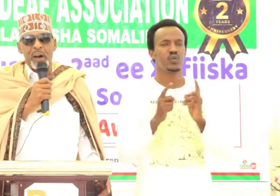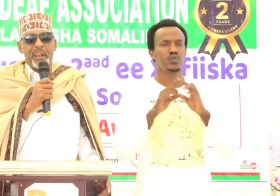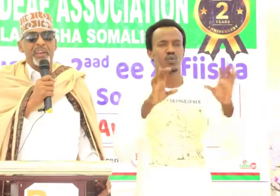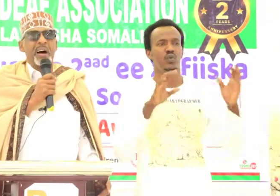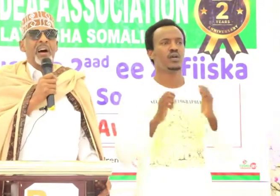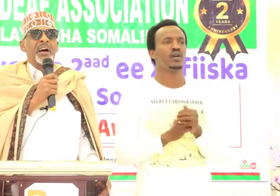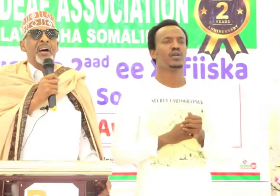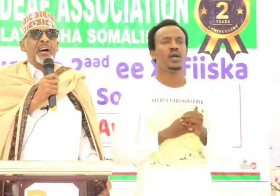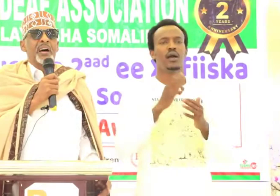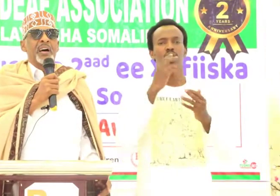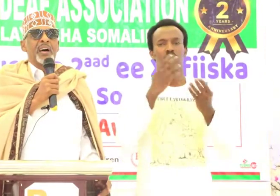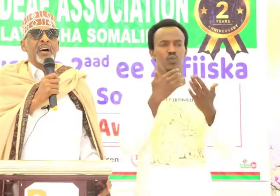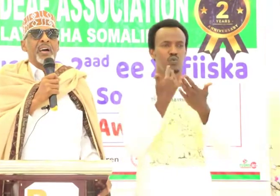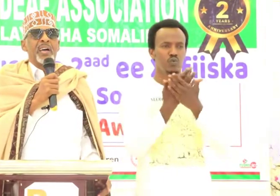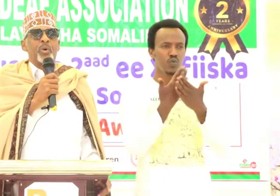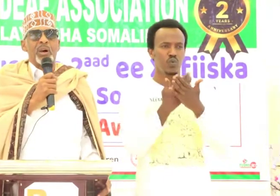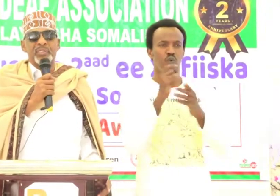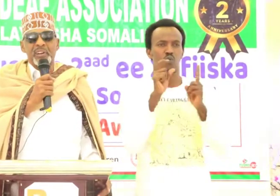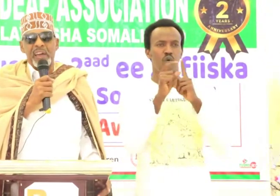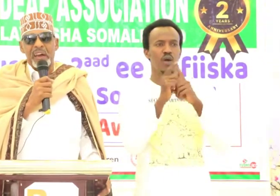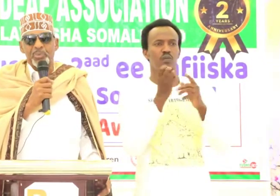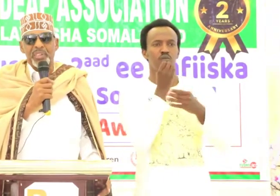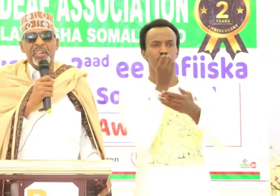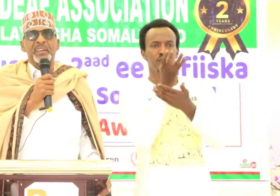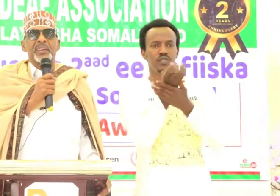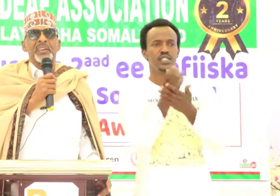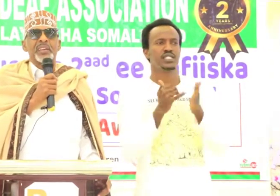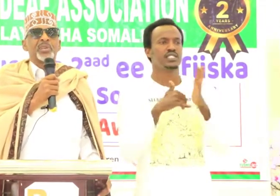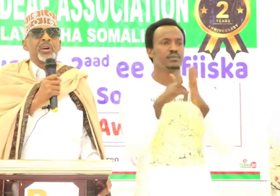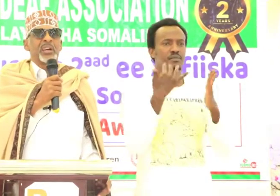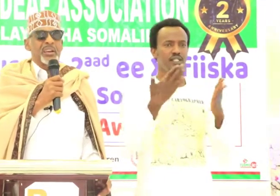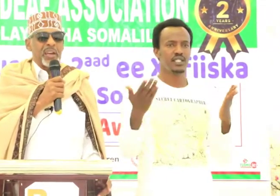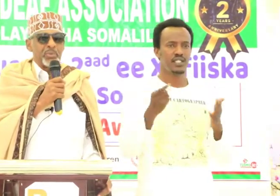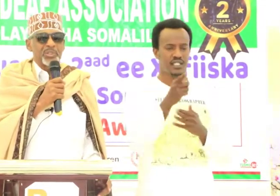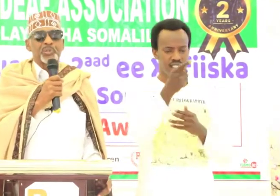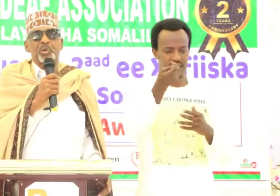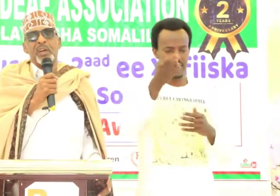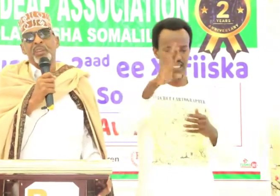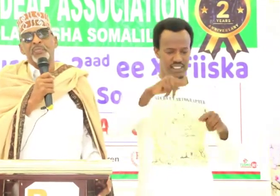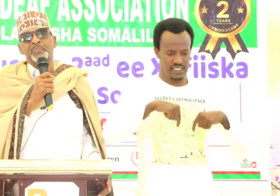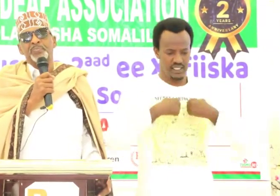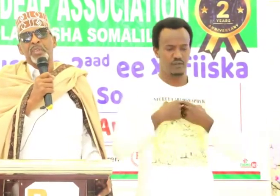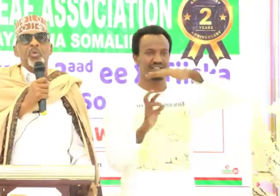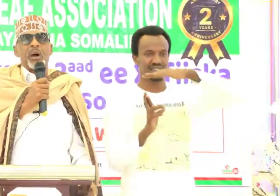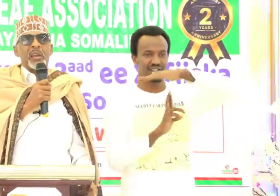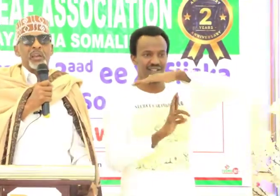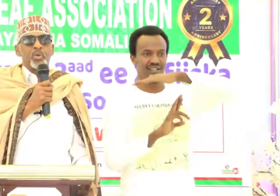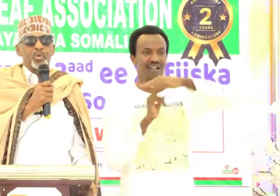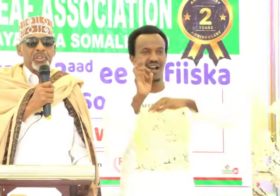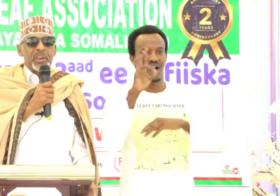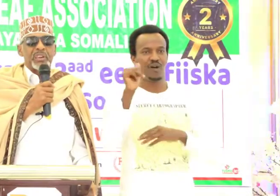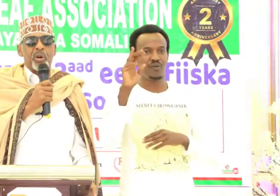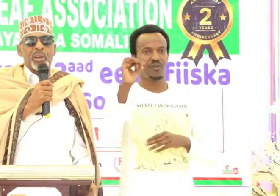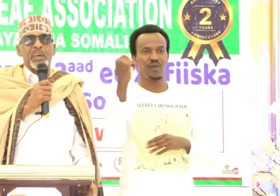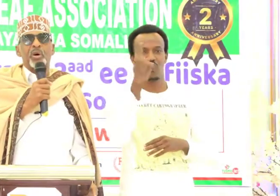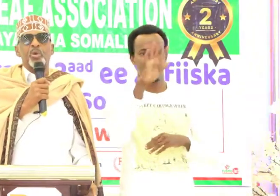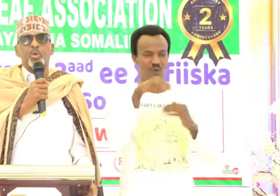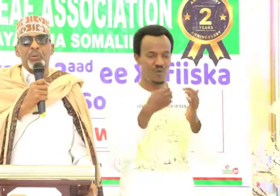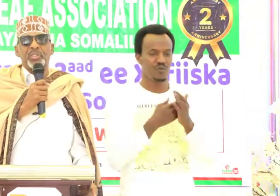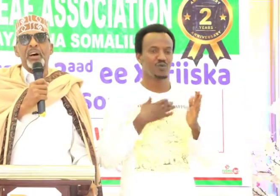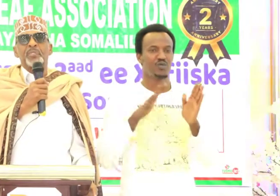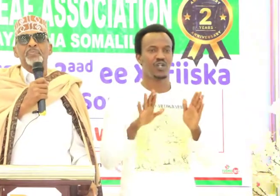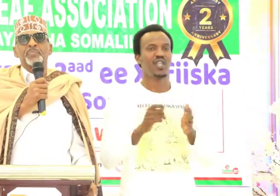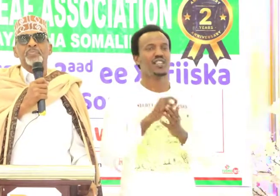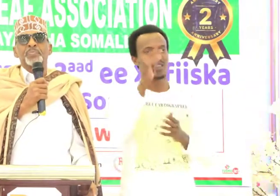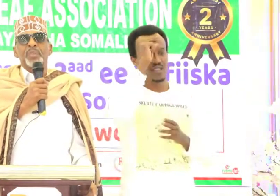كو أمانا انا واحد تركاي قبصدا يو هير كاي ما تجوغا واحد كل شيء يوم لا